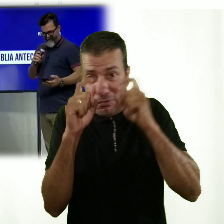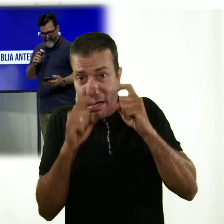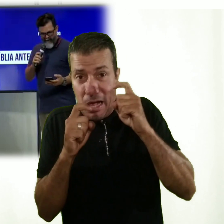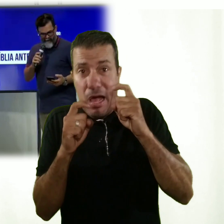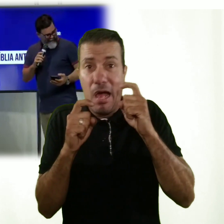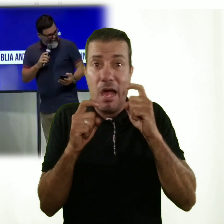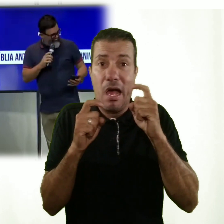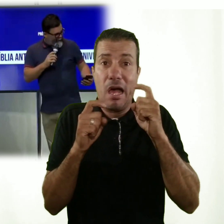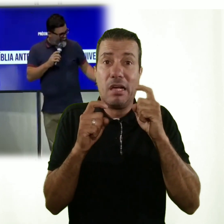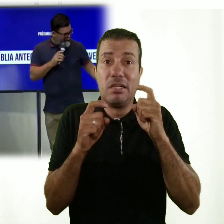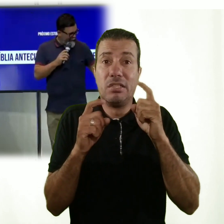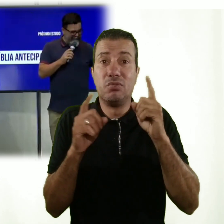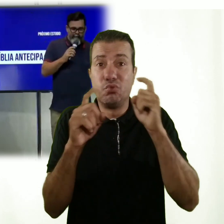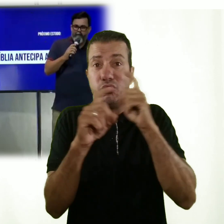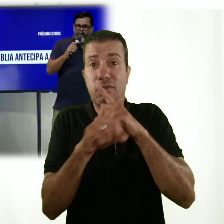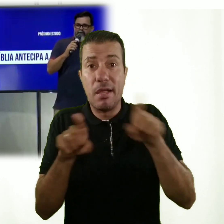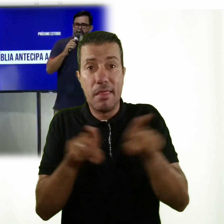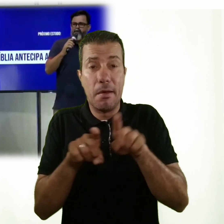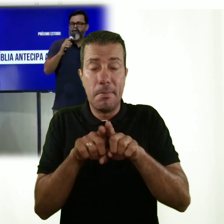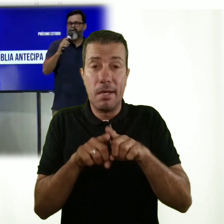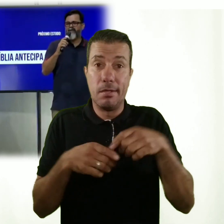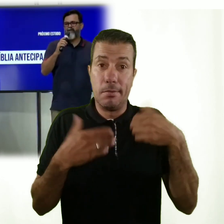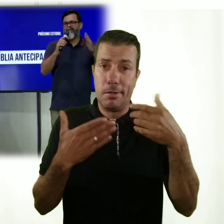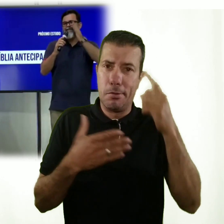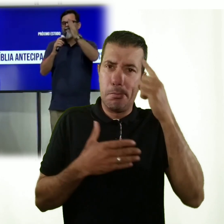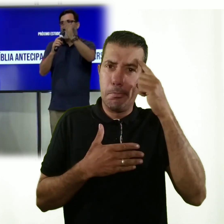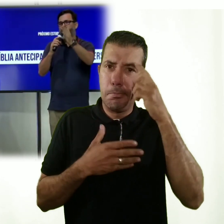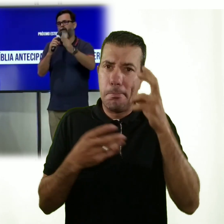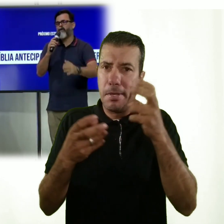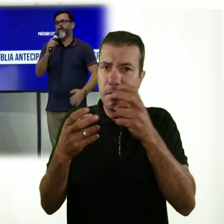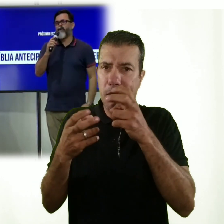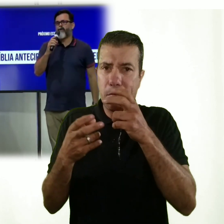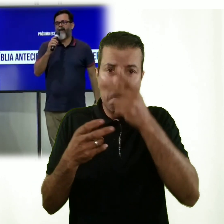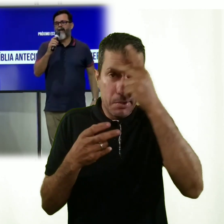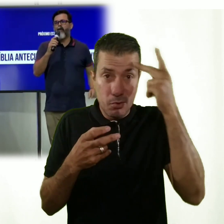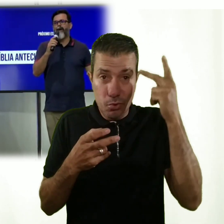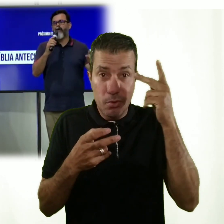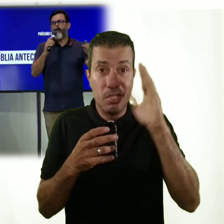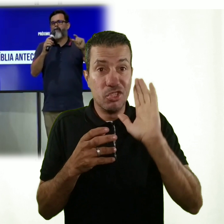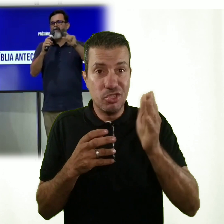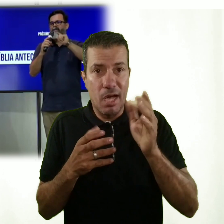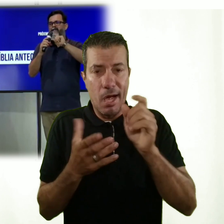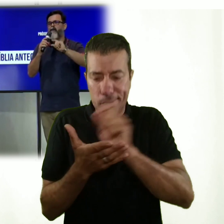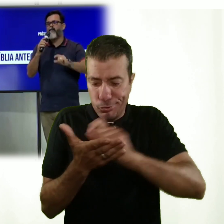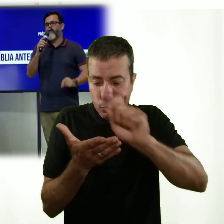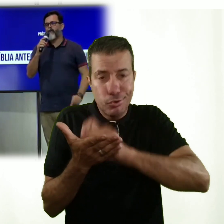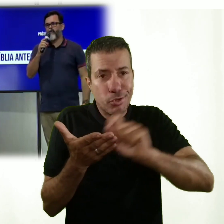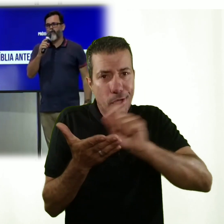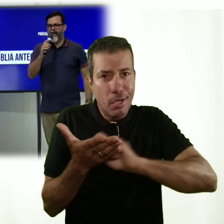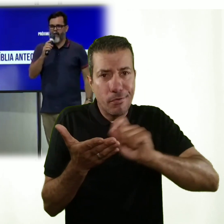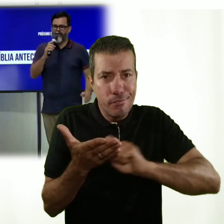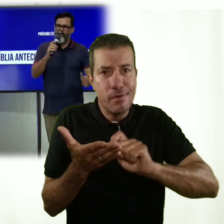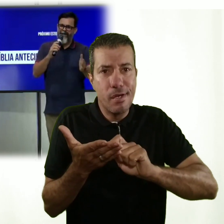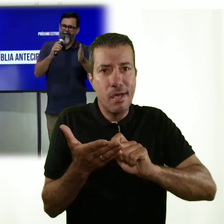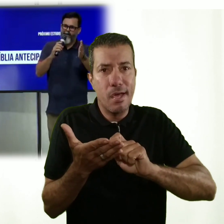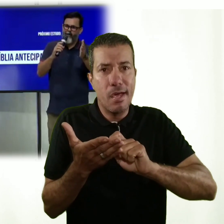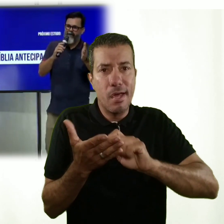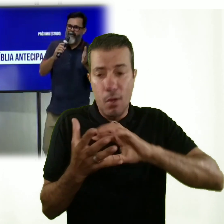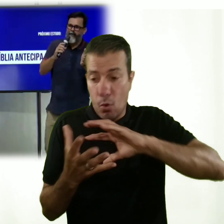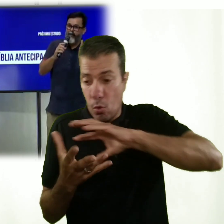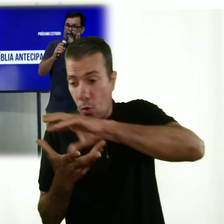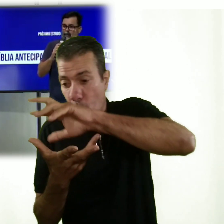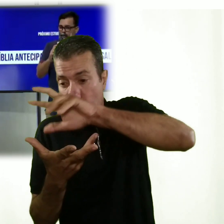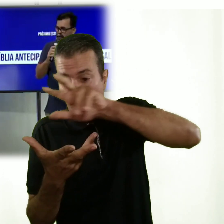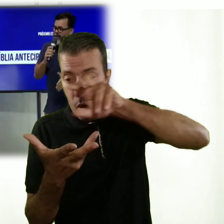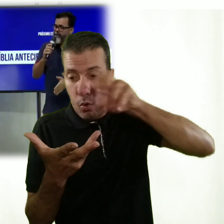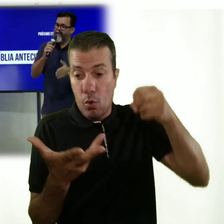já de antemão. Eu percebo que muitas pessoas já se inscreveram no nosso canal, Uma Nova Visão para o Novo Tempo. Esse é o